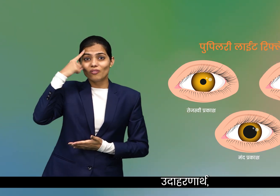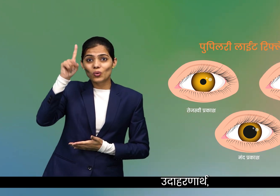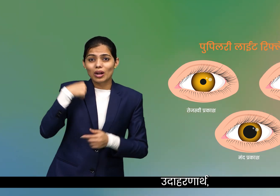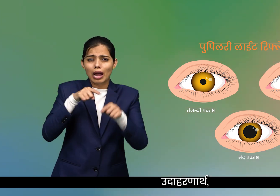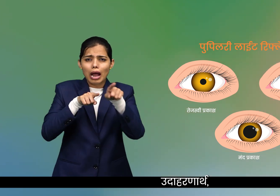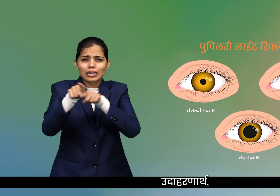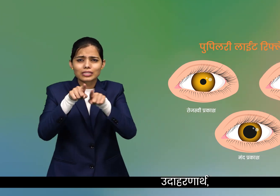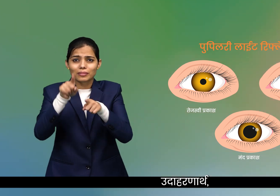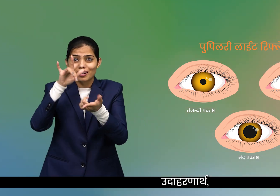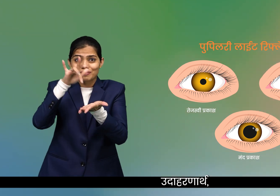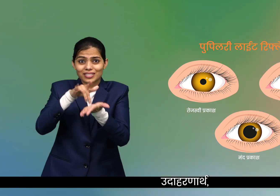उदाहरणार्थ,